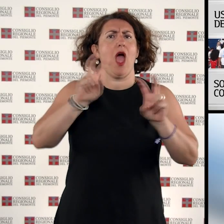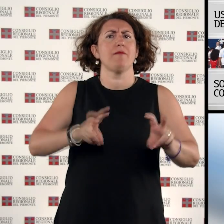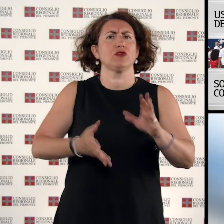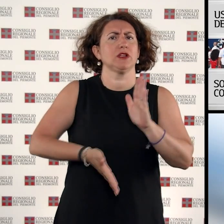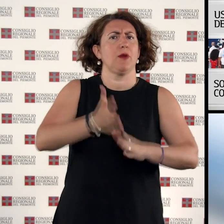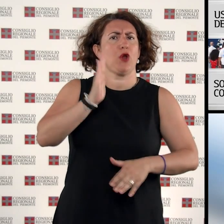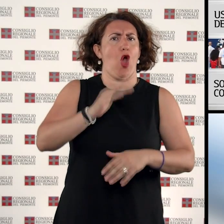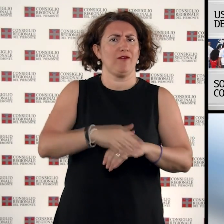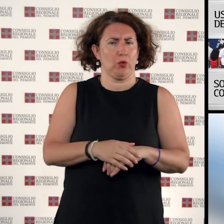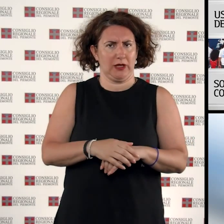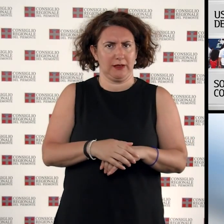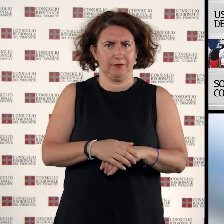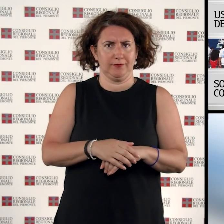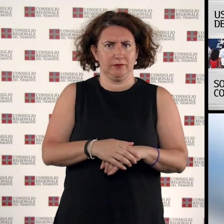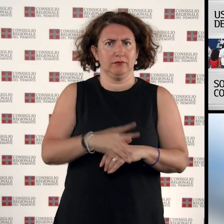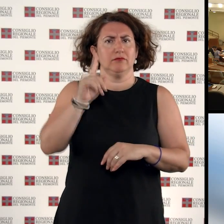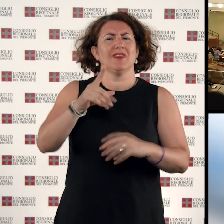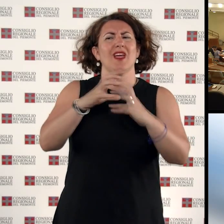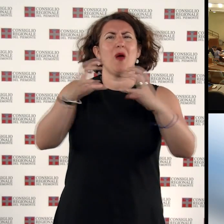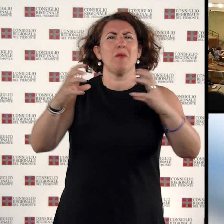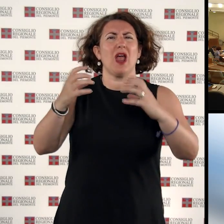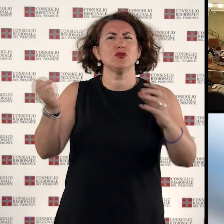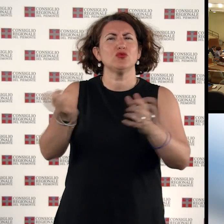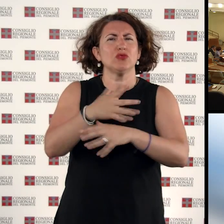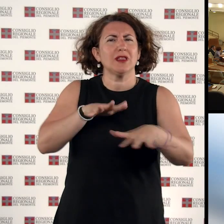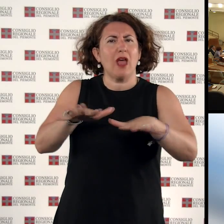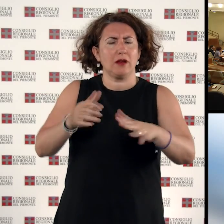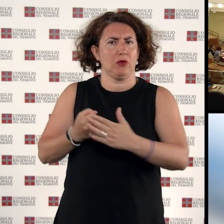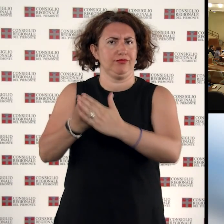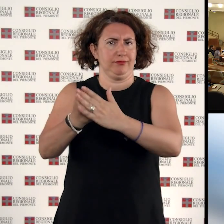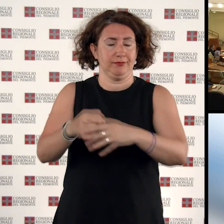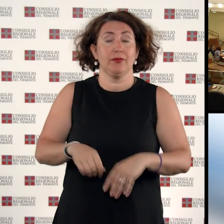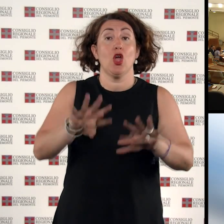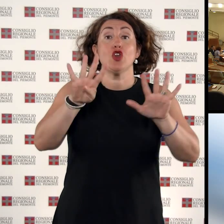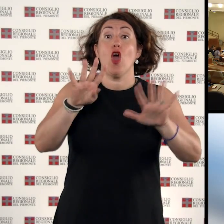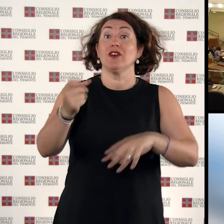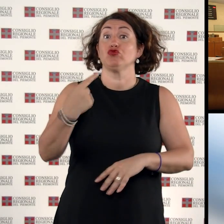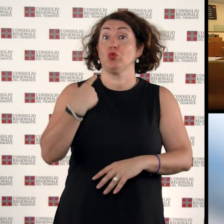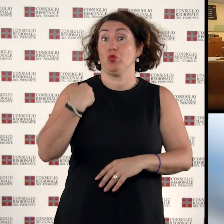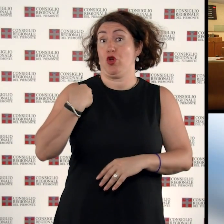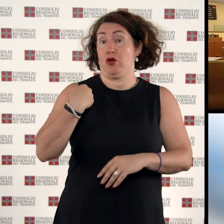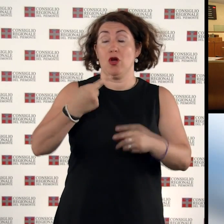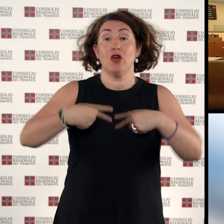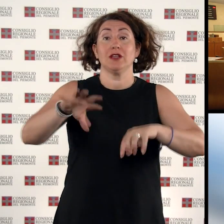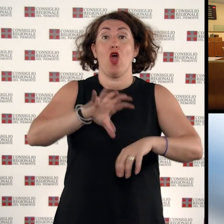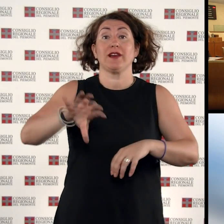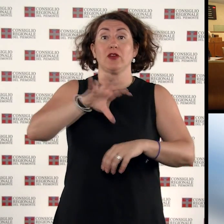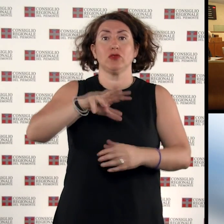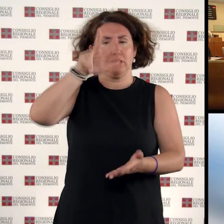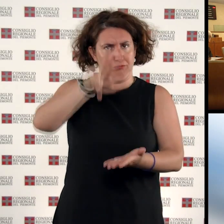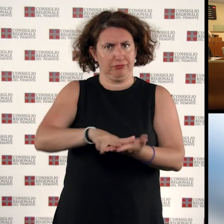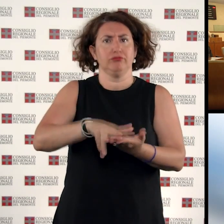Sostegno a imprese colpite da calamità. Il 9 giugno il Consiglio regionale ha approvato all'unanimità la legge che prevede